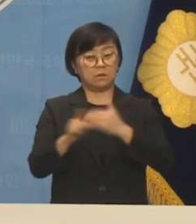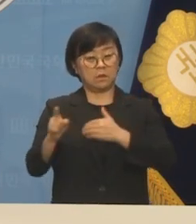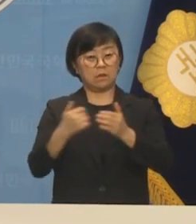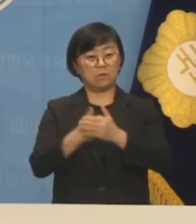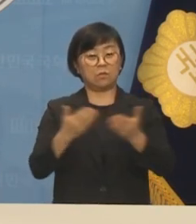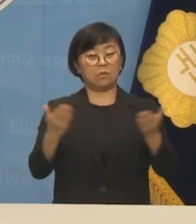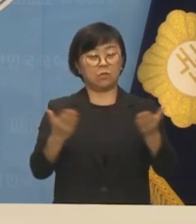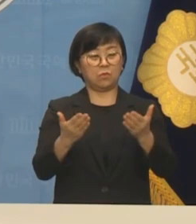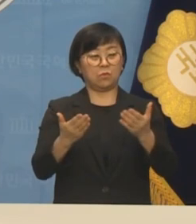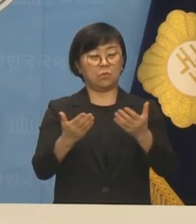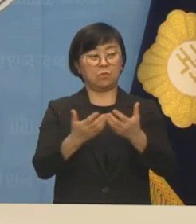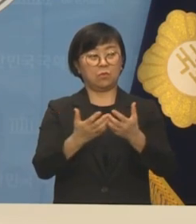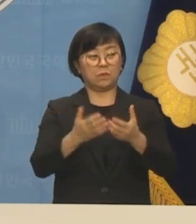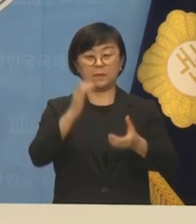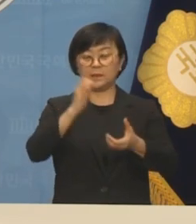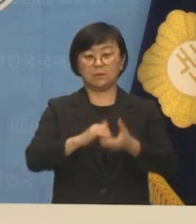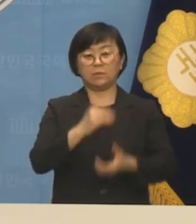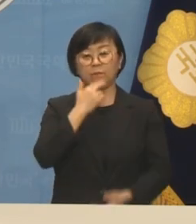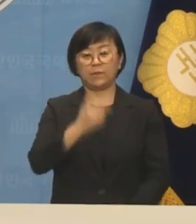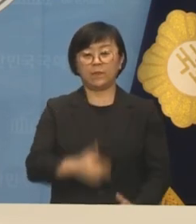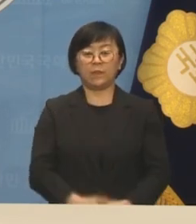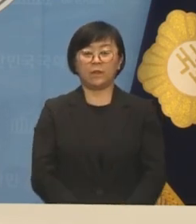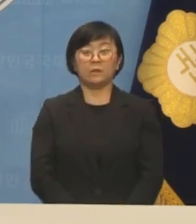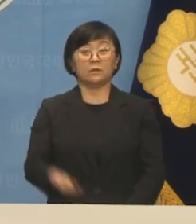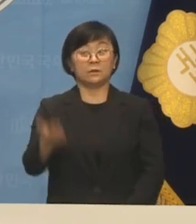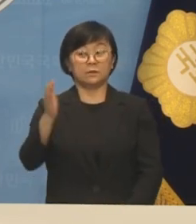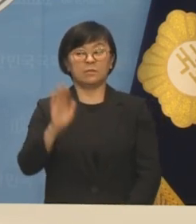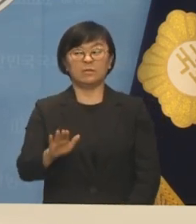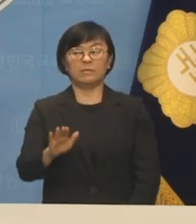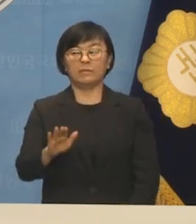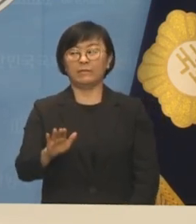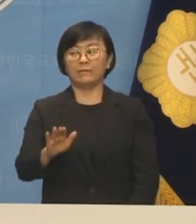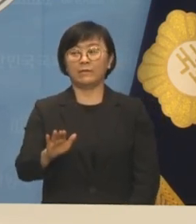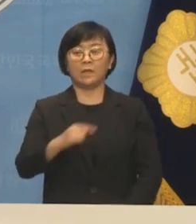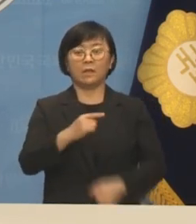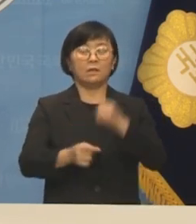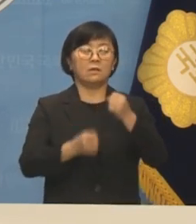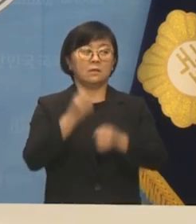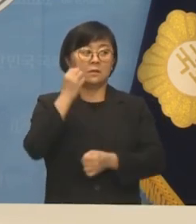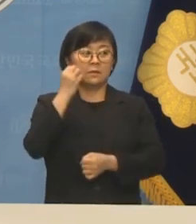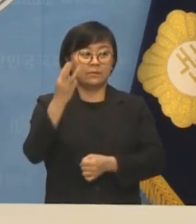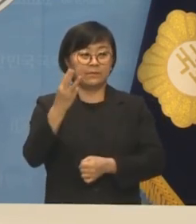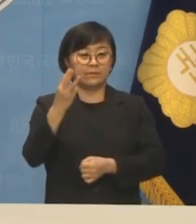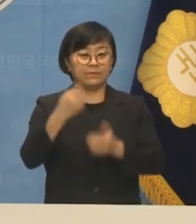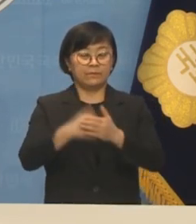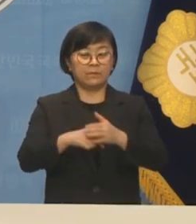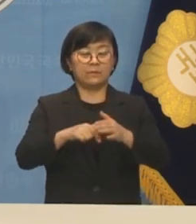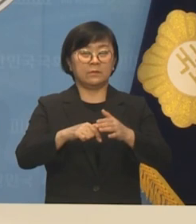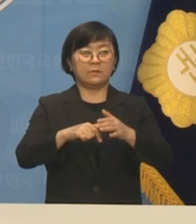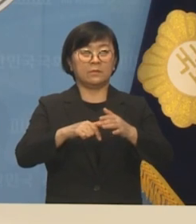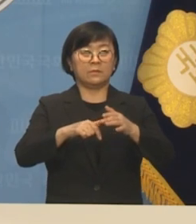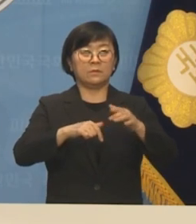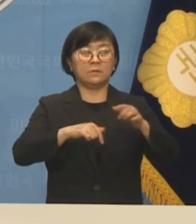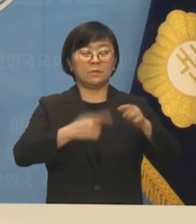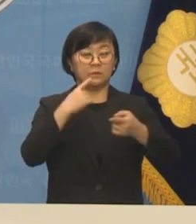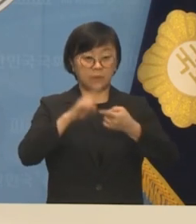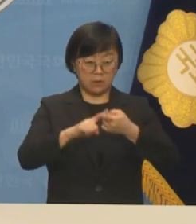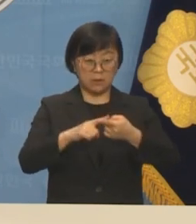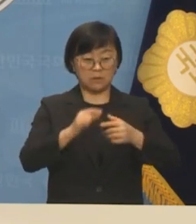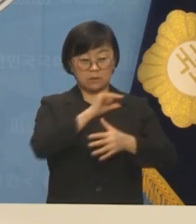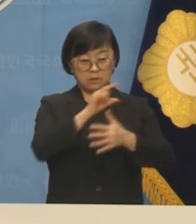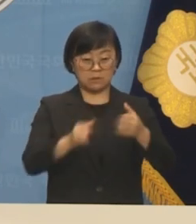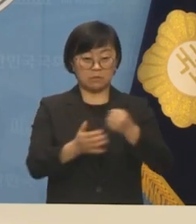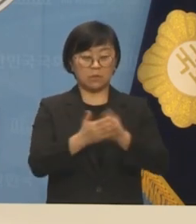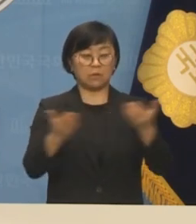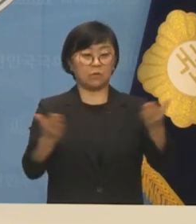노동이사 임명을 제한하지 않습니다. 그런데도 불구하고 1년 3개월이 넘도록 정당한 절차를 통해서 진행한